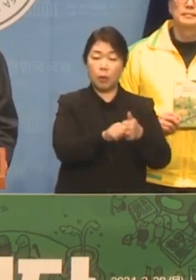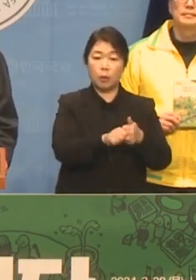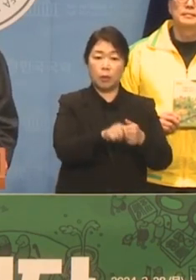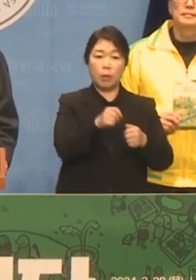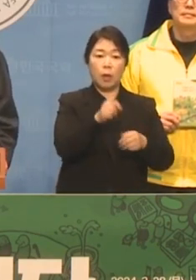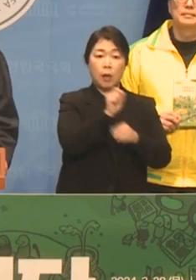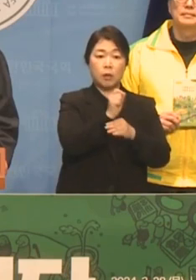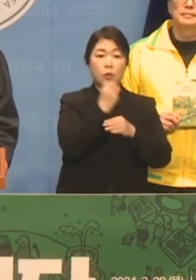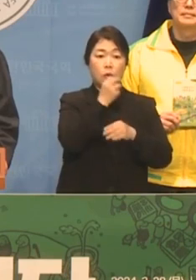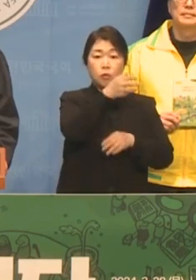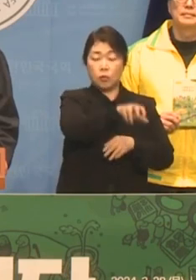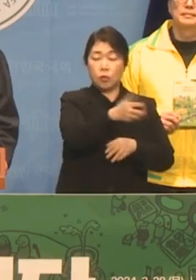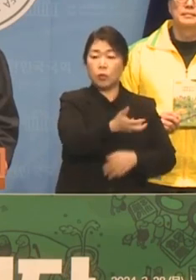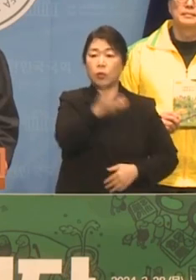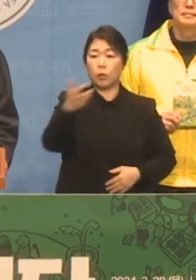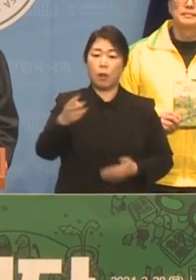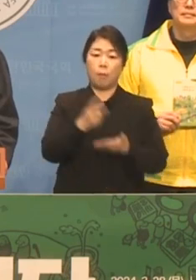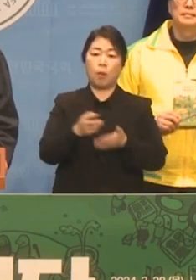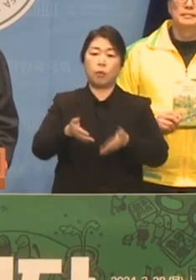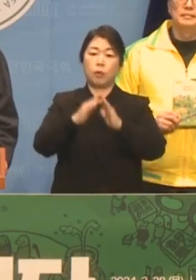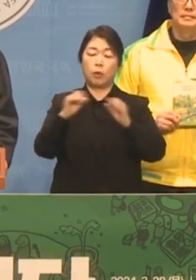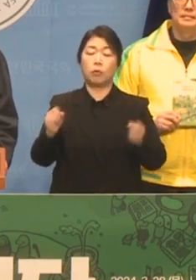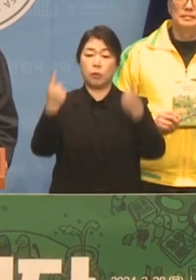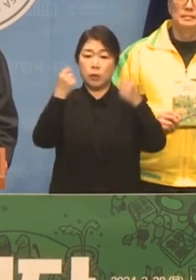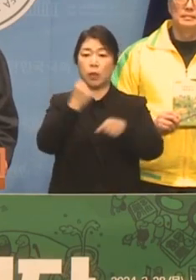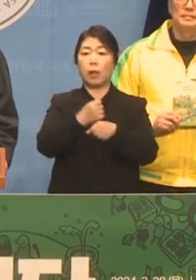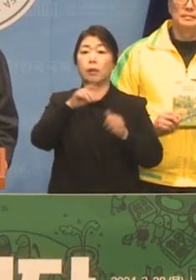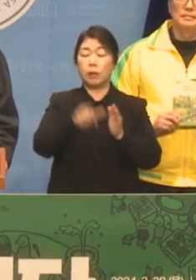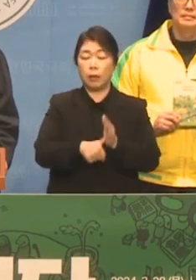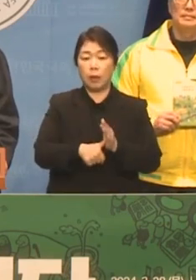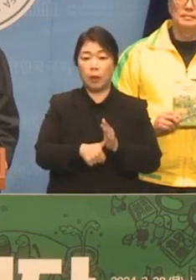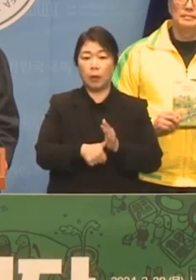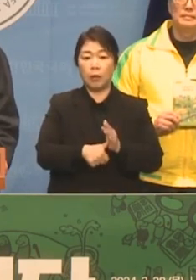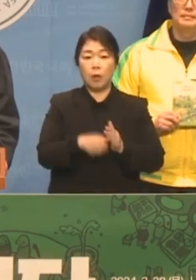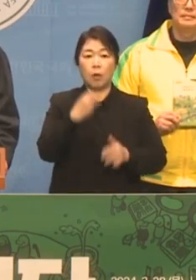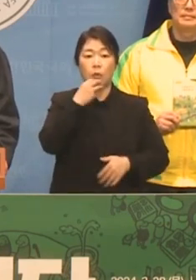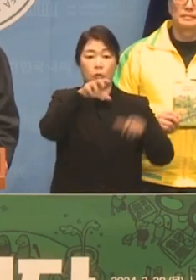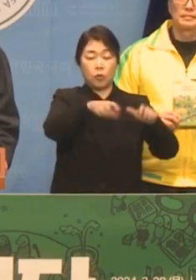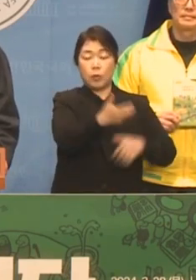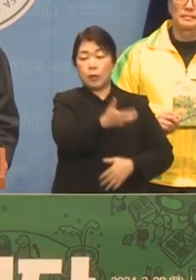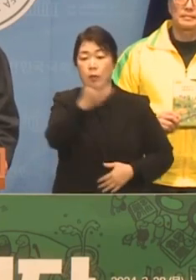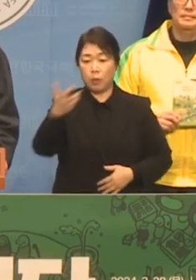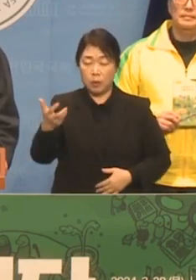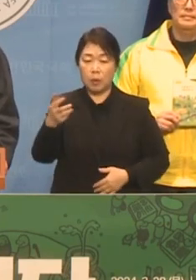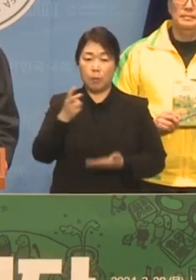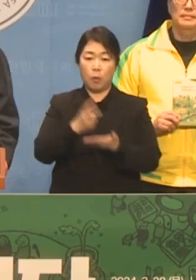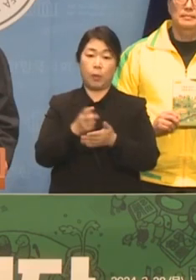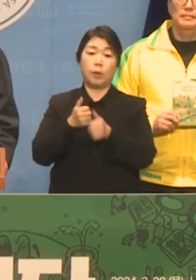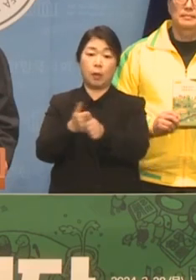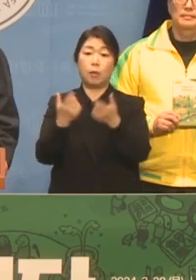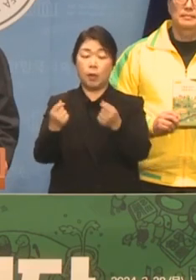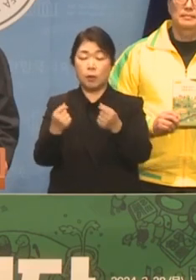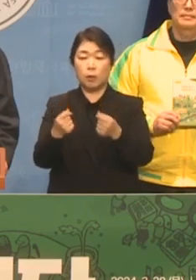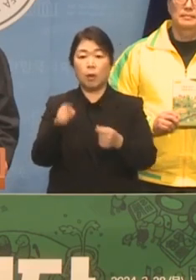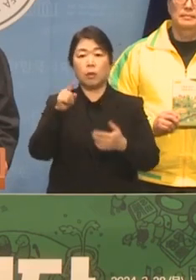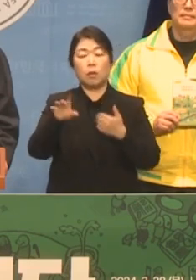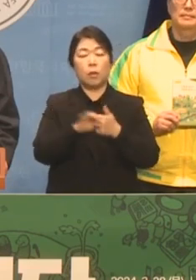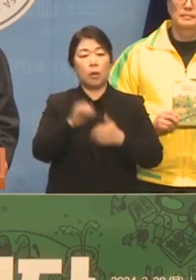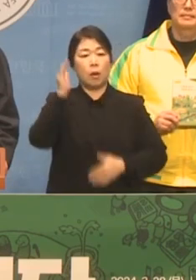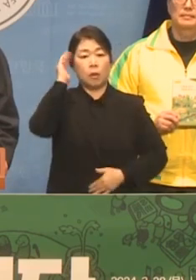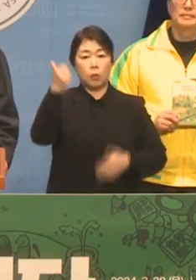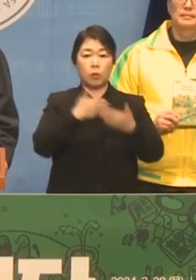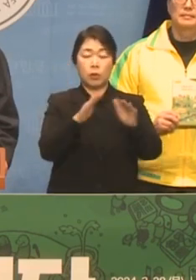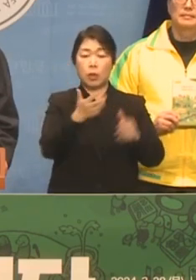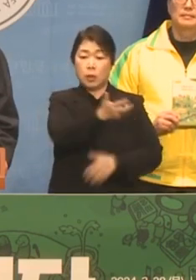입법은 같이 움직일 때 이제 수도 이전은 헌법 상이라는 것이고요 어 그렇다면 대통령실 이전도